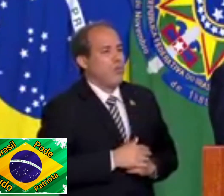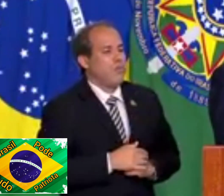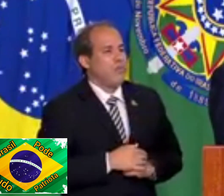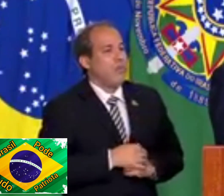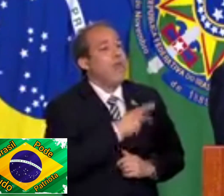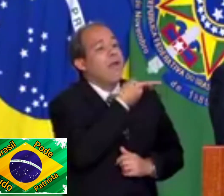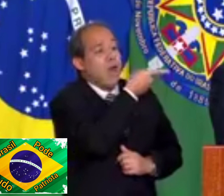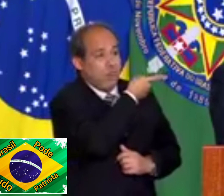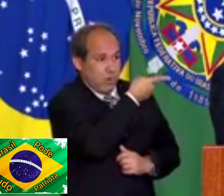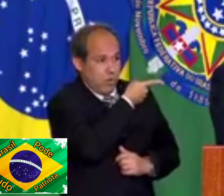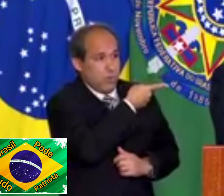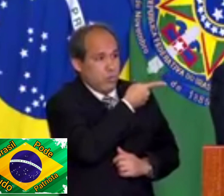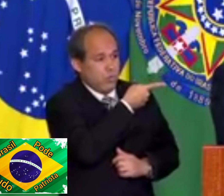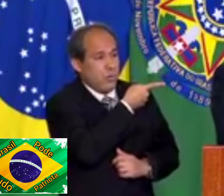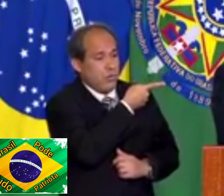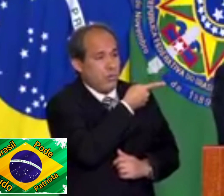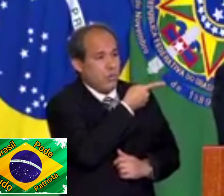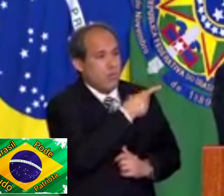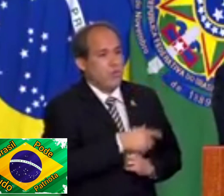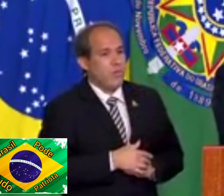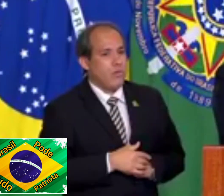A vocês dois